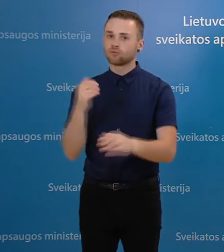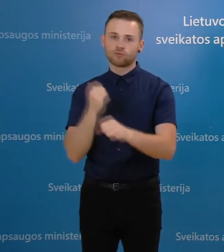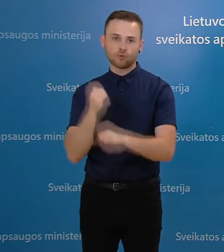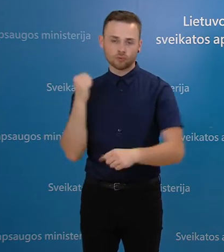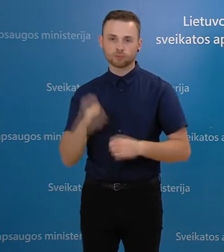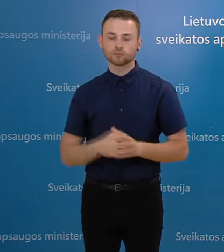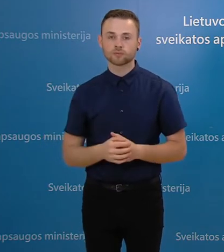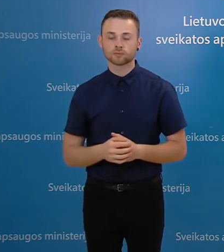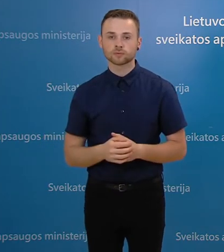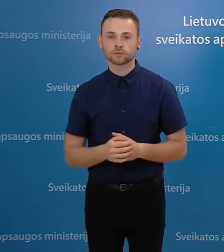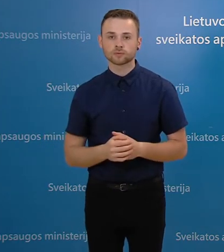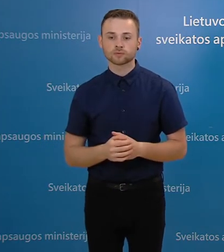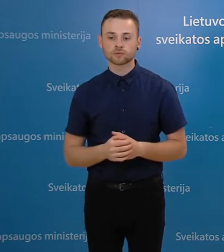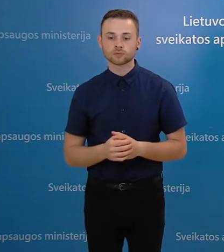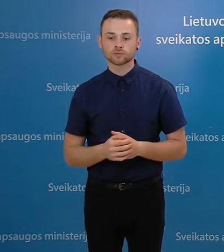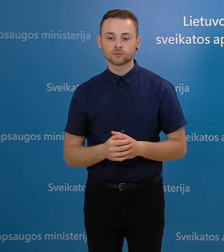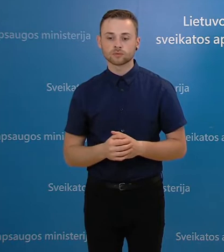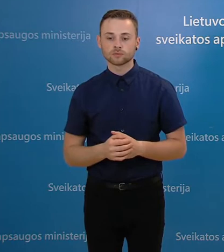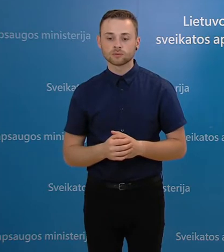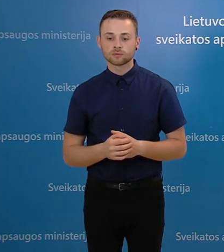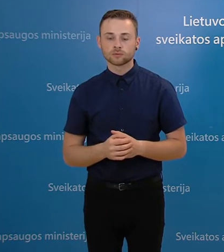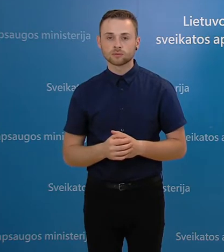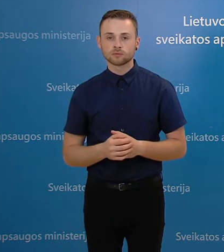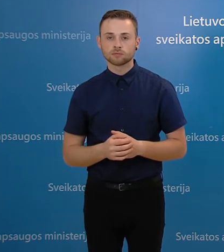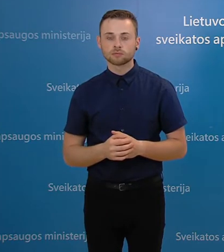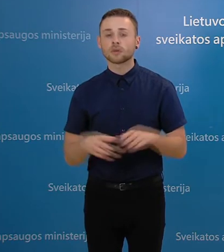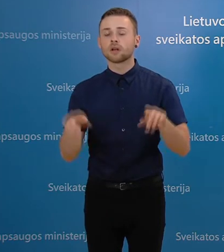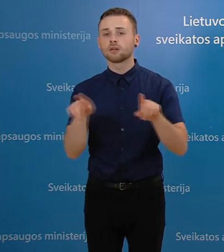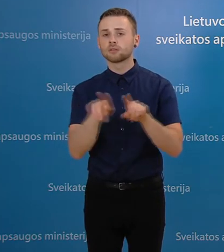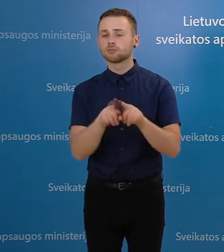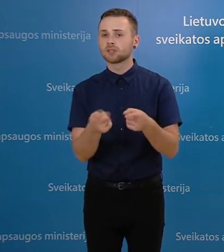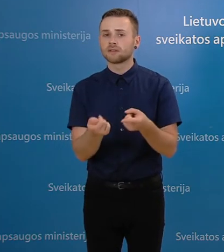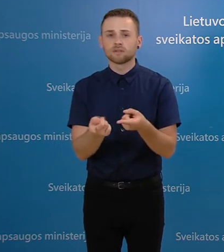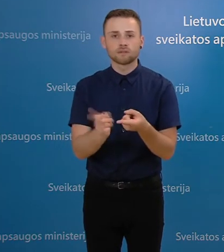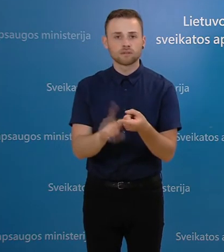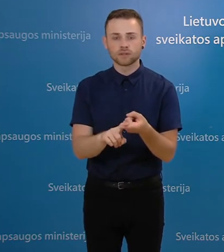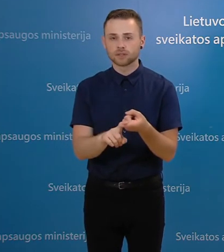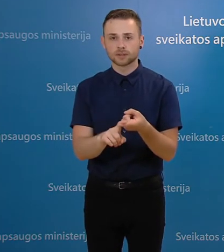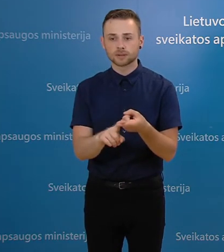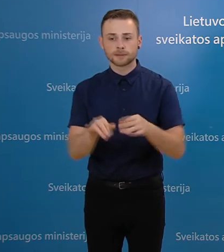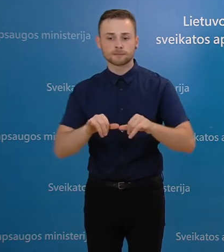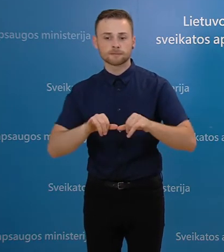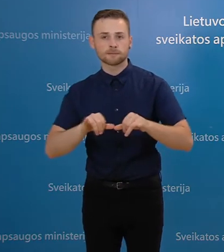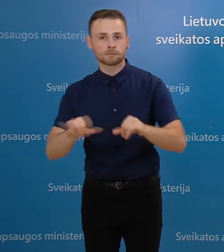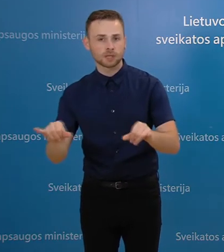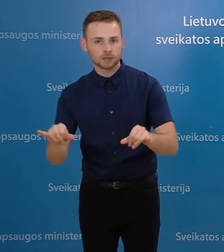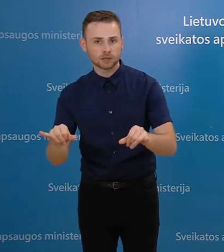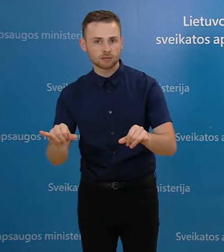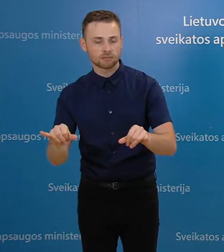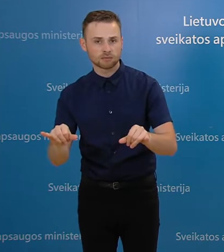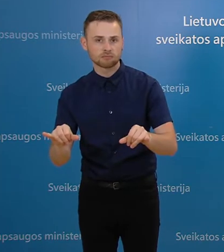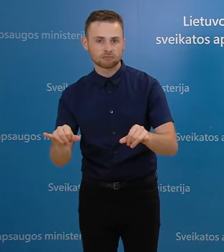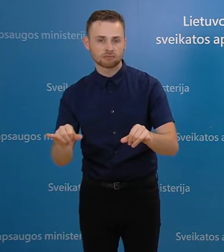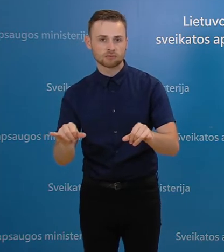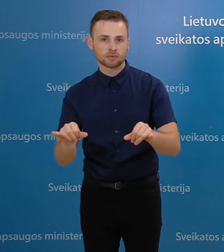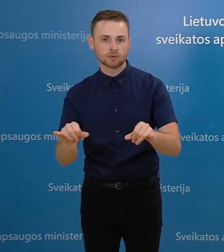Vėlgi yra prisirišama prie, kaip ir sakiau, prie tam tikro konkretaus užkrato plitimo rodiklio. Tai reiškia, kad